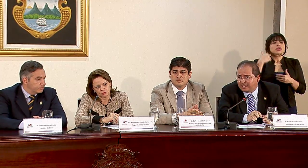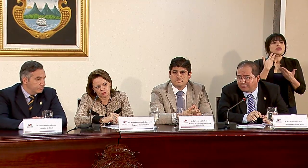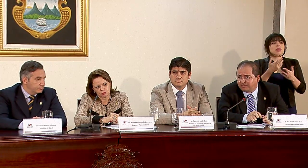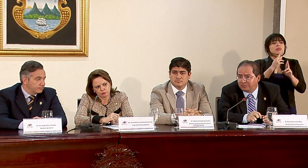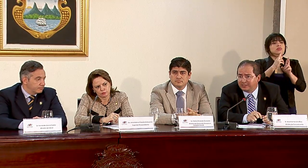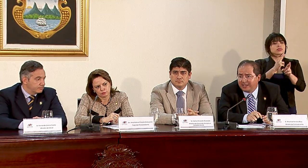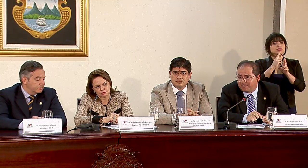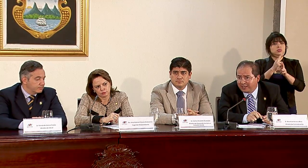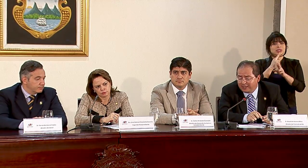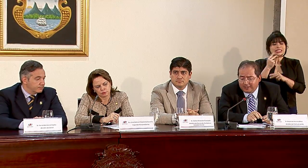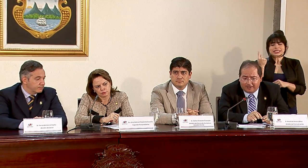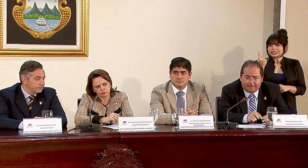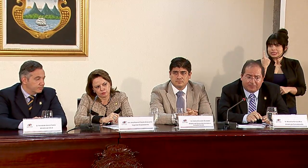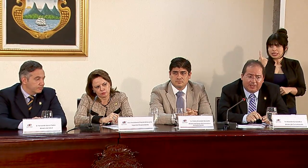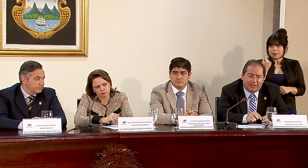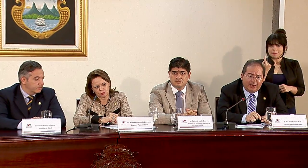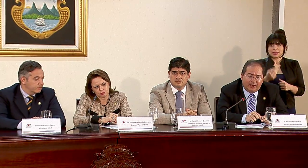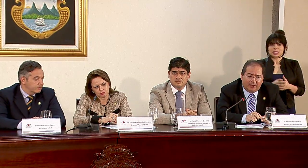respuesta siempre